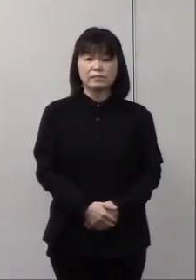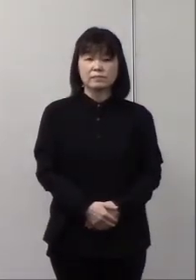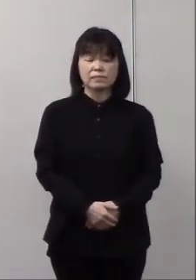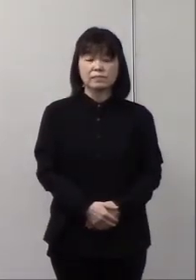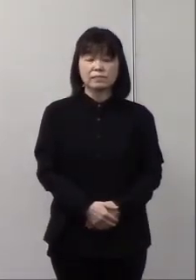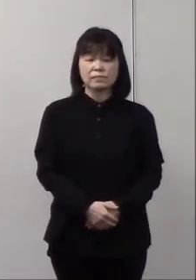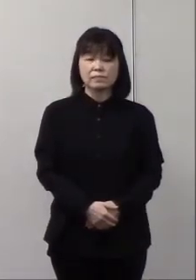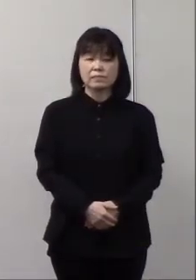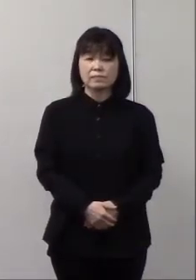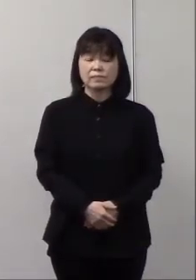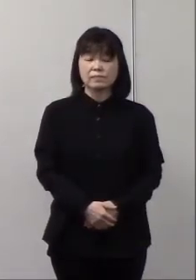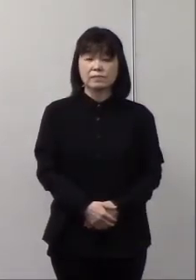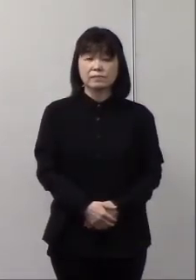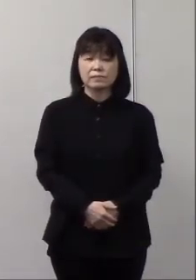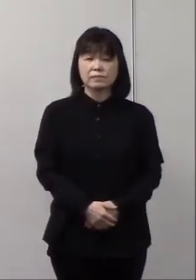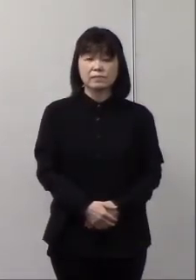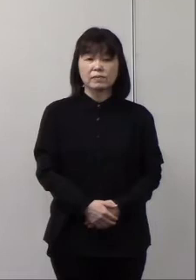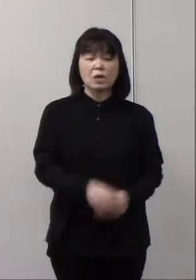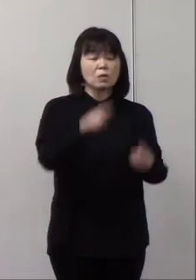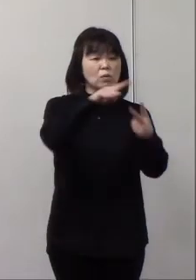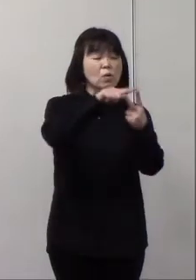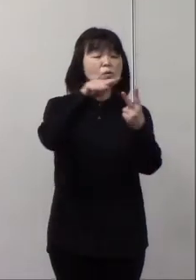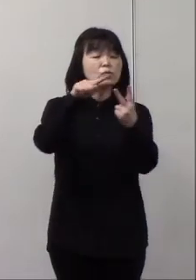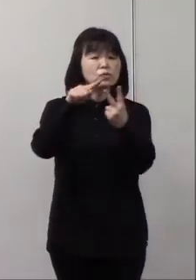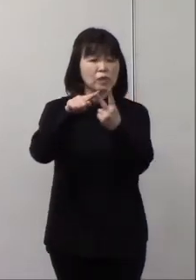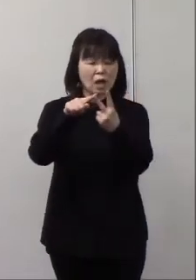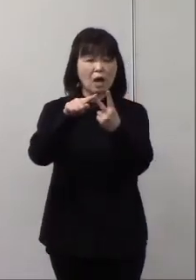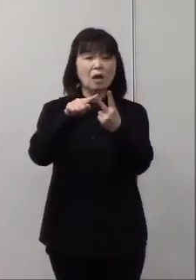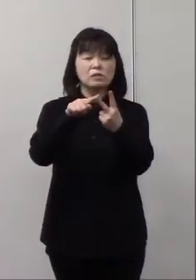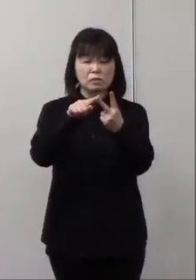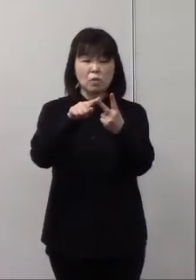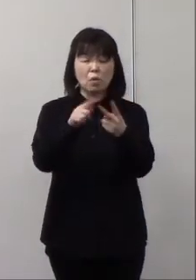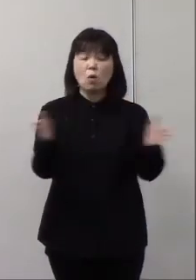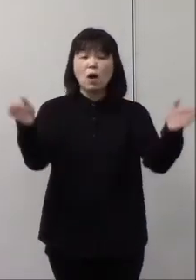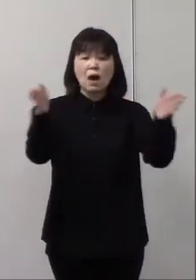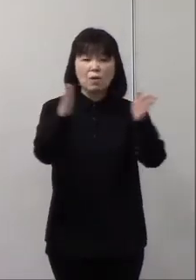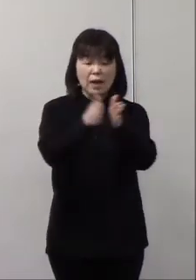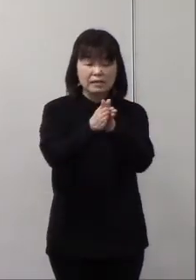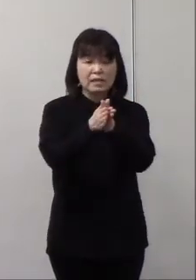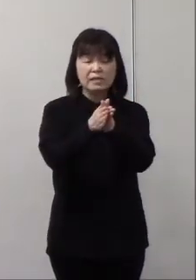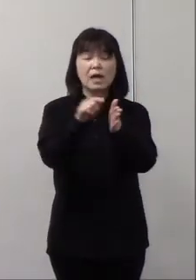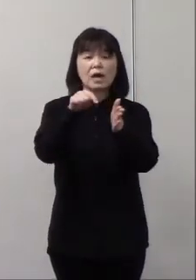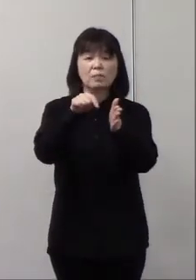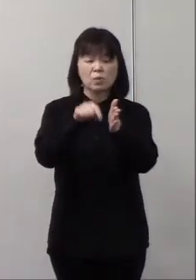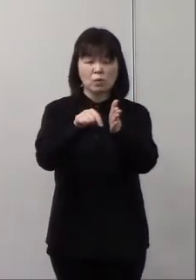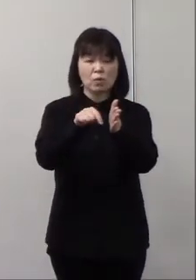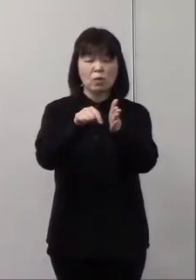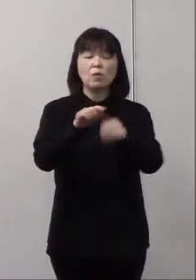の両予算合体したものがですね、